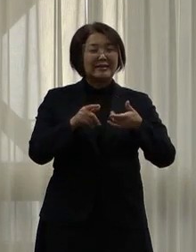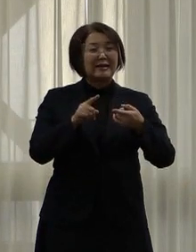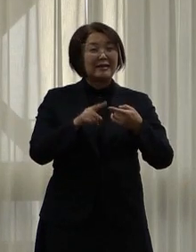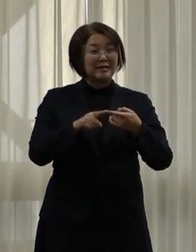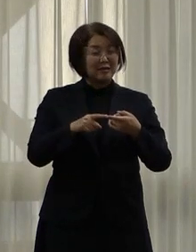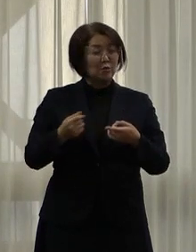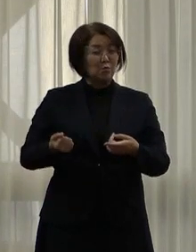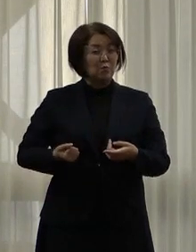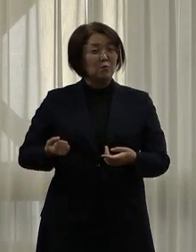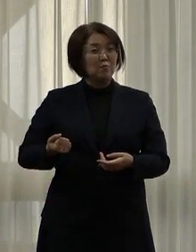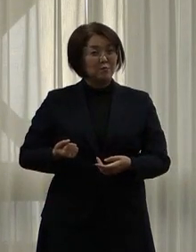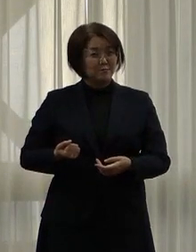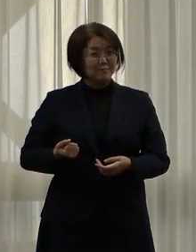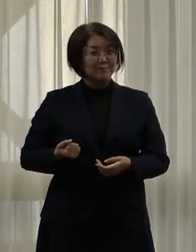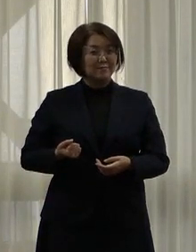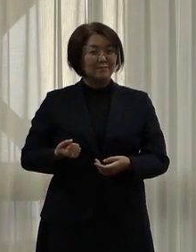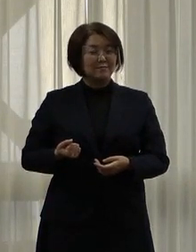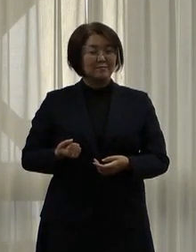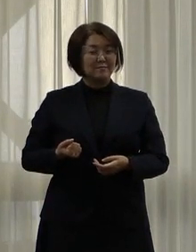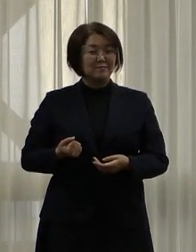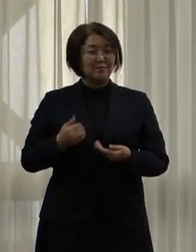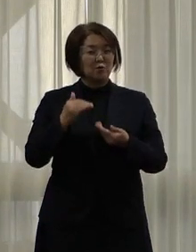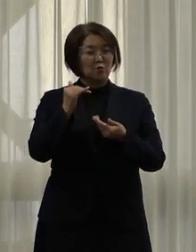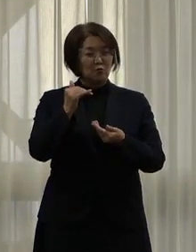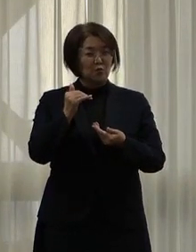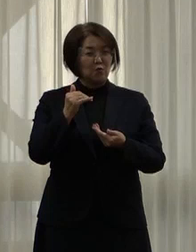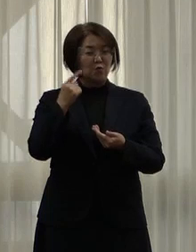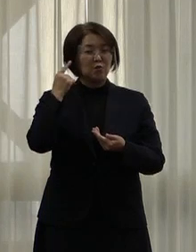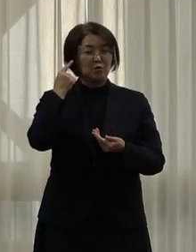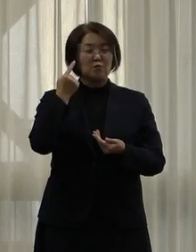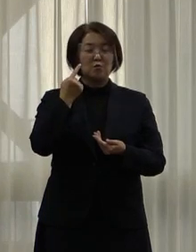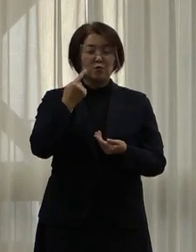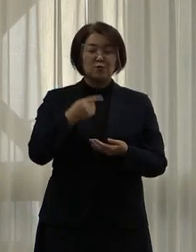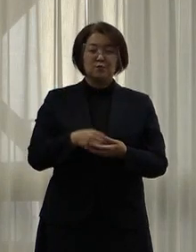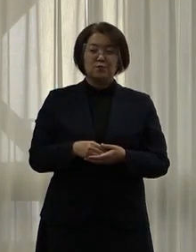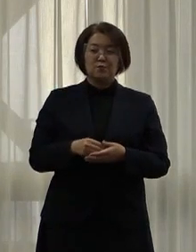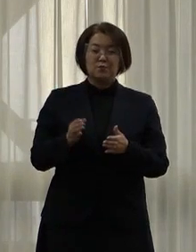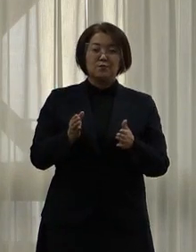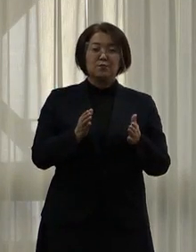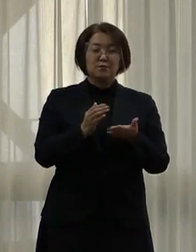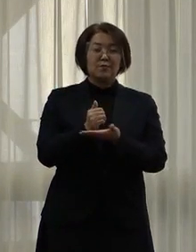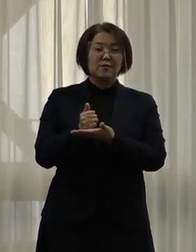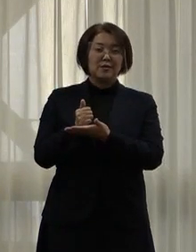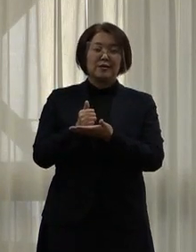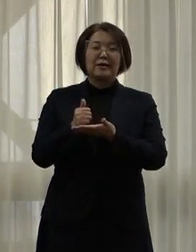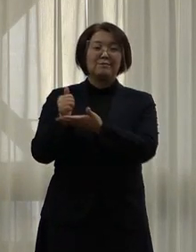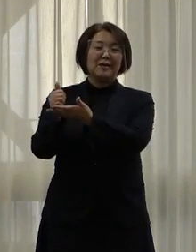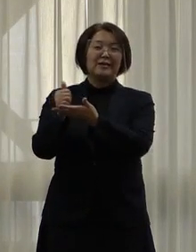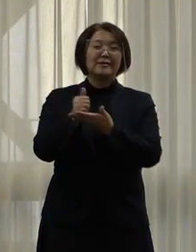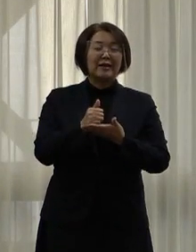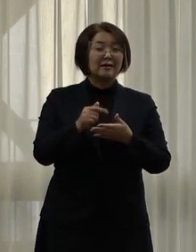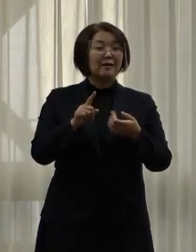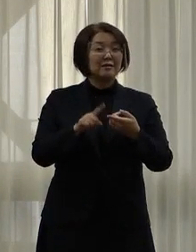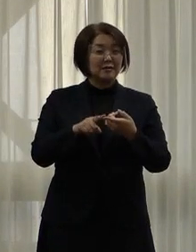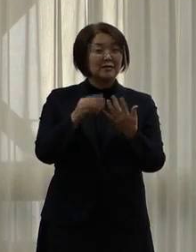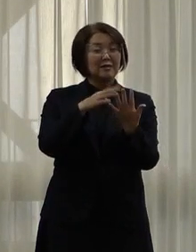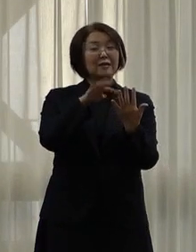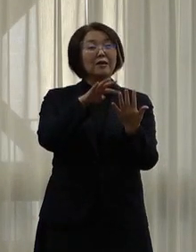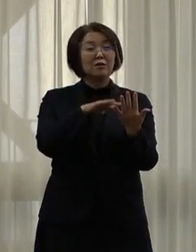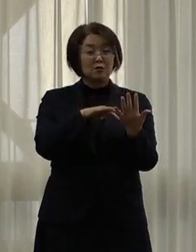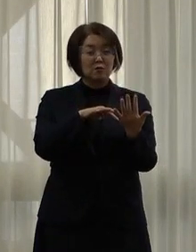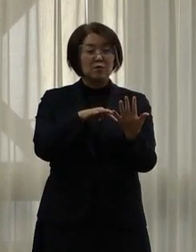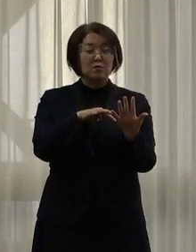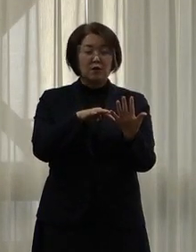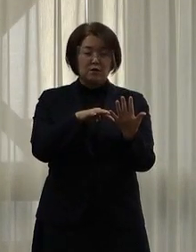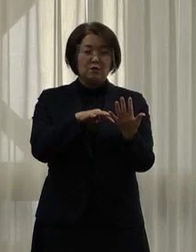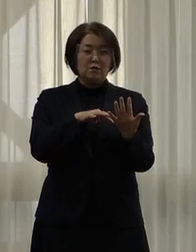ニークなことをやっているというふうには思っています。で、客観のことはもうそのデジ電のデジ庁のも